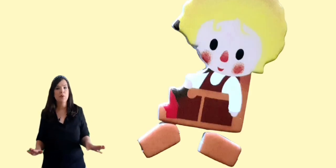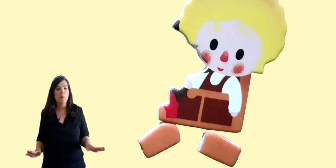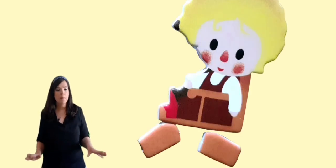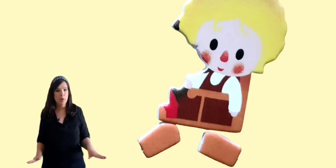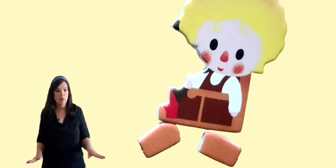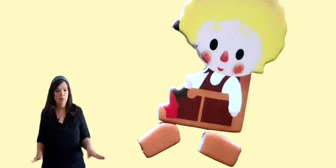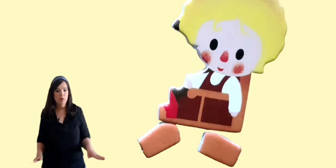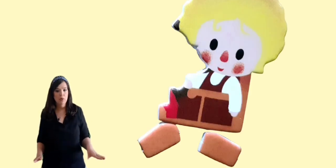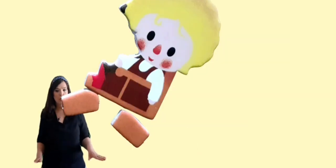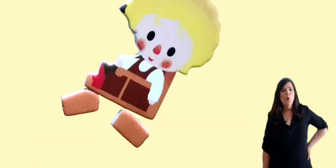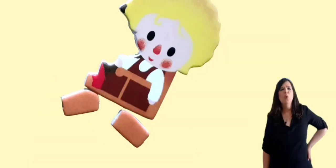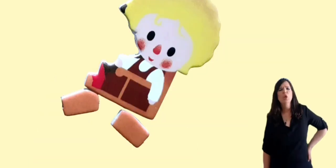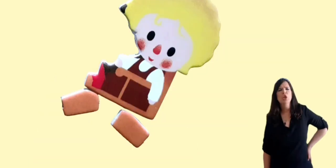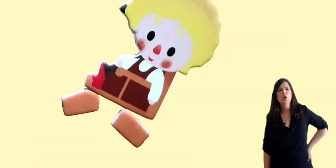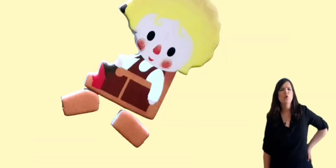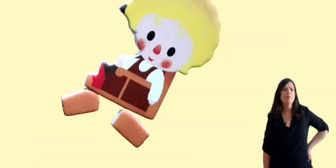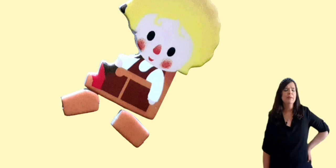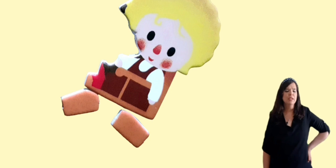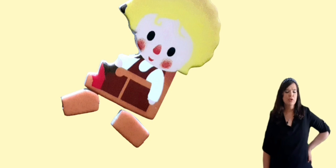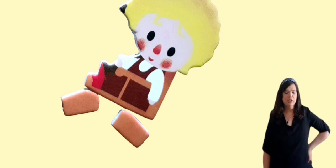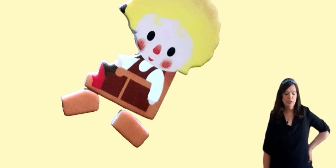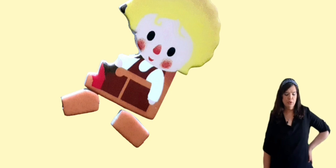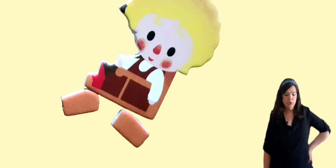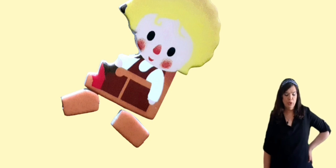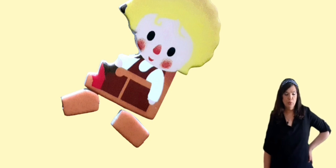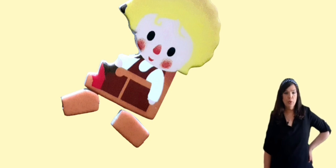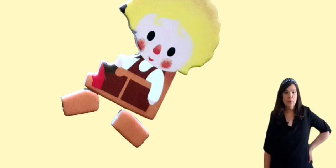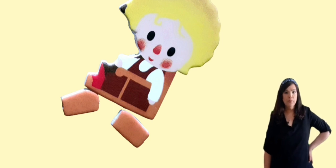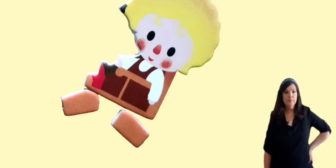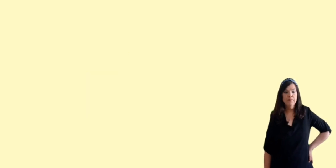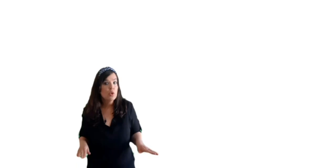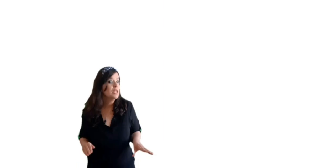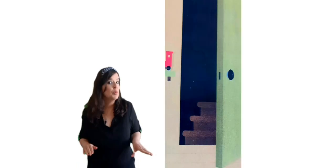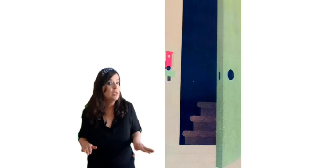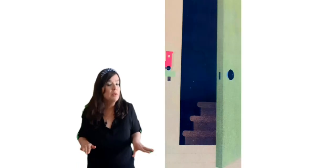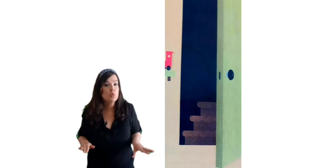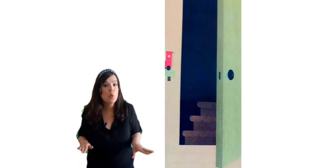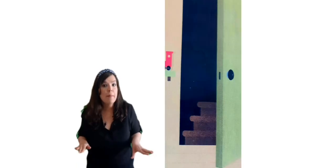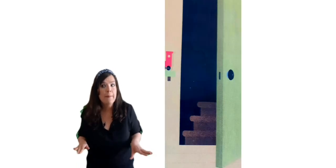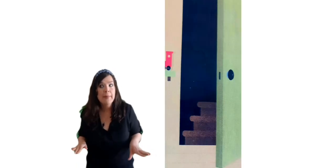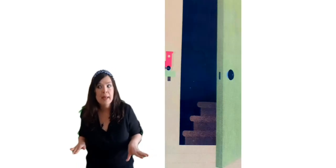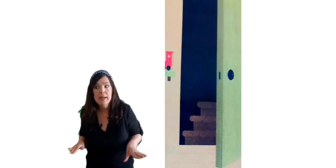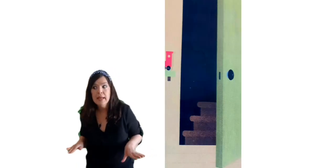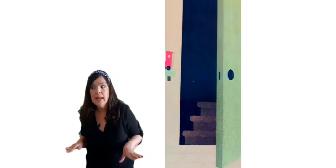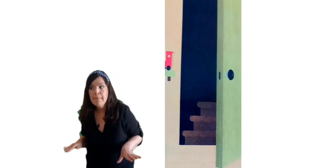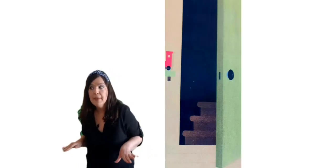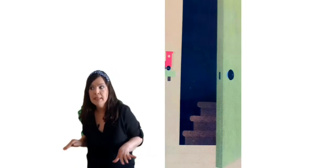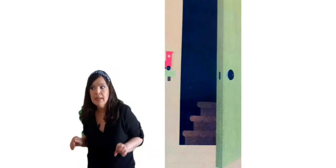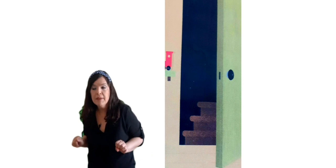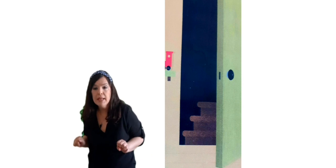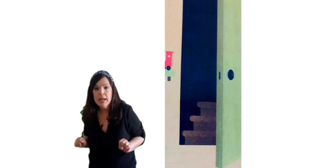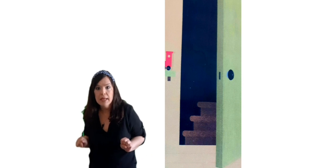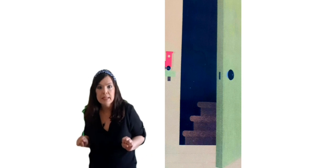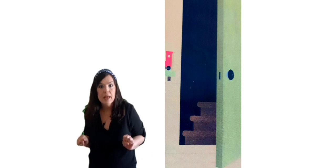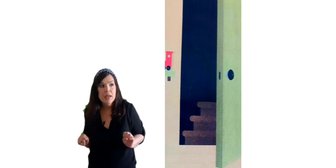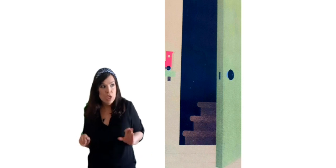Se rompió. ¡Y qué golpe se dio Ricitos de Oro! Después empezó a ver qué más